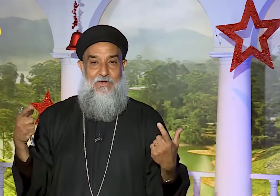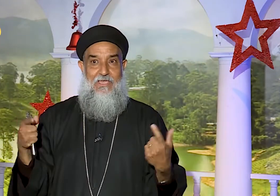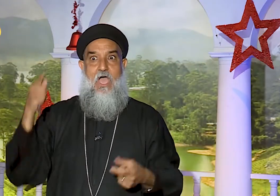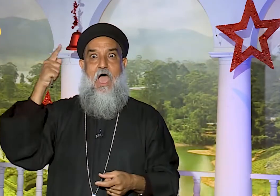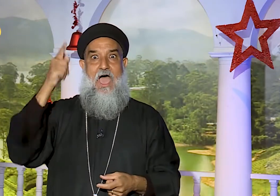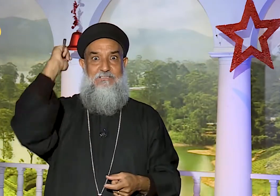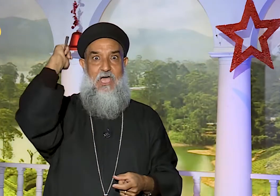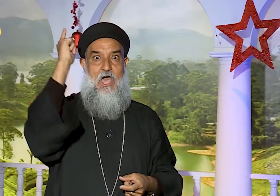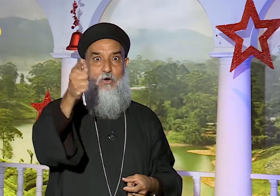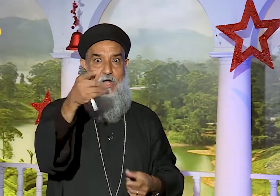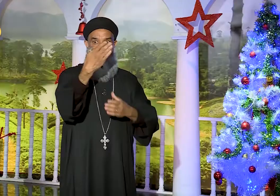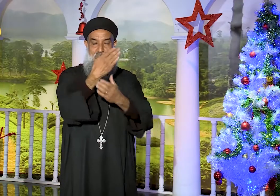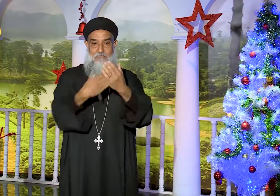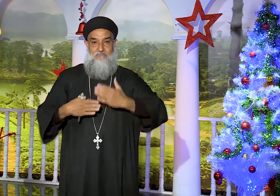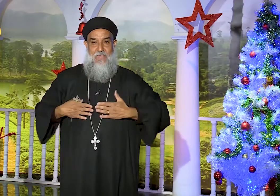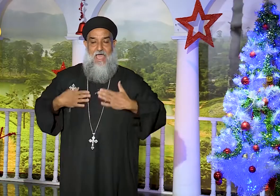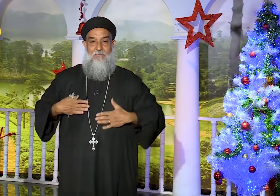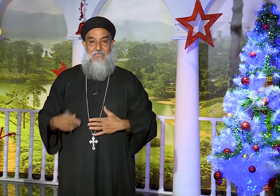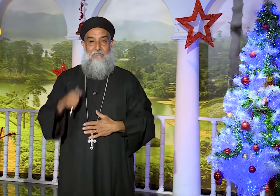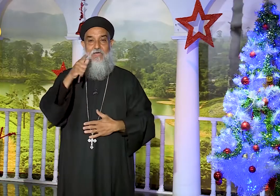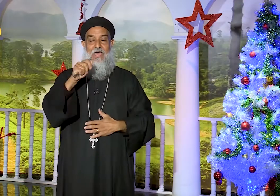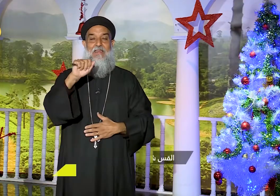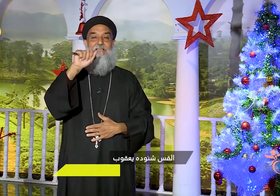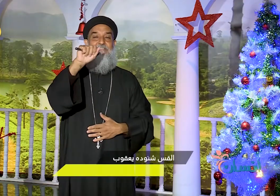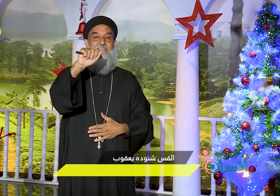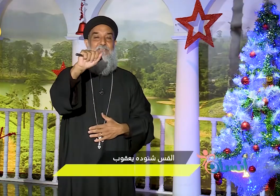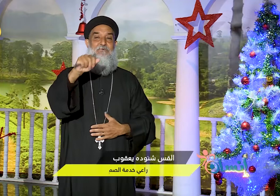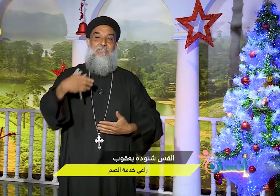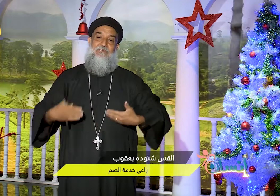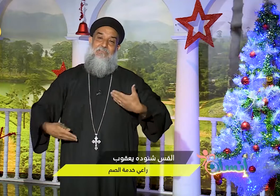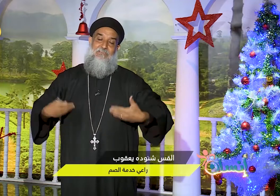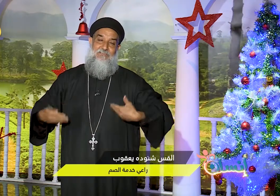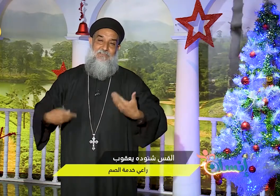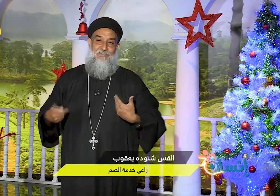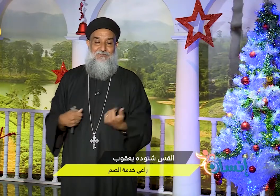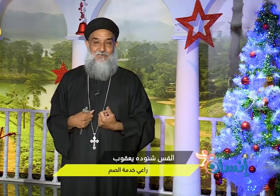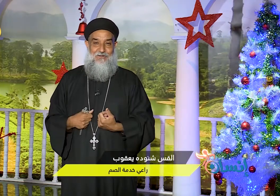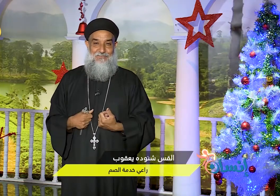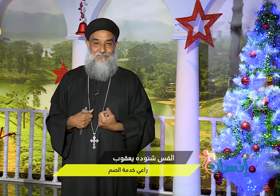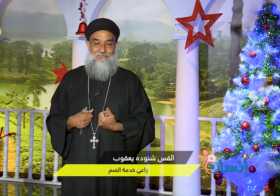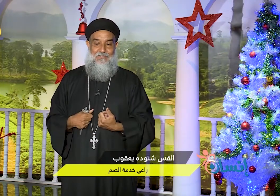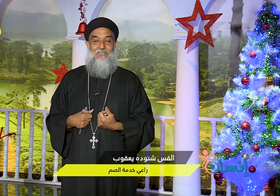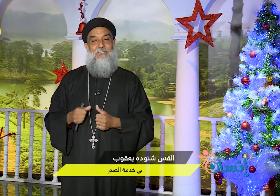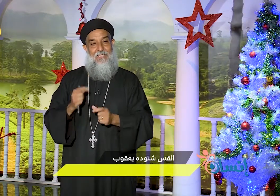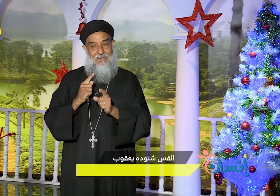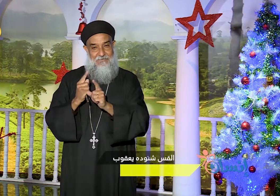ايه؟ هذا هو ابن الحبيب الذي به سررت. عشان كده احنا